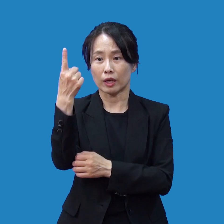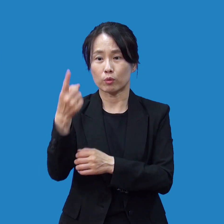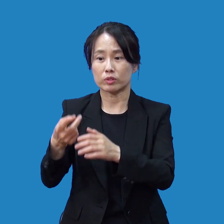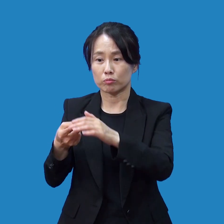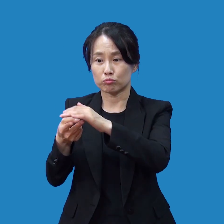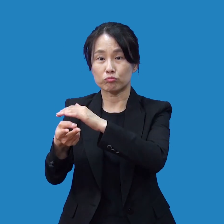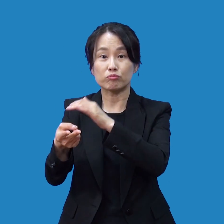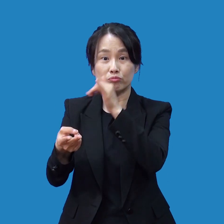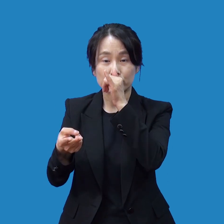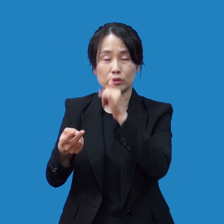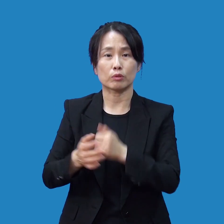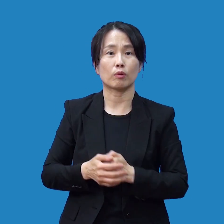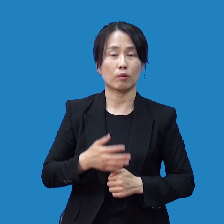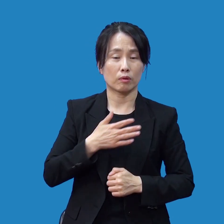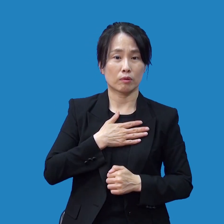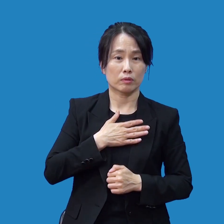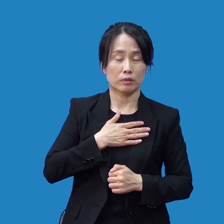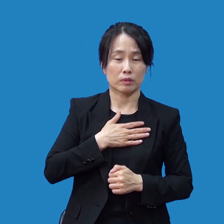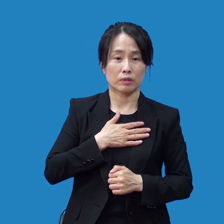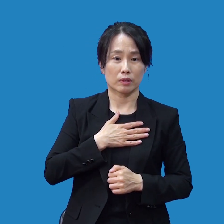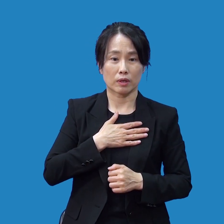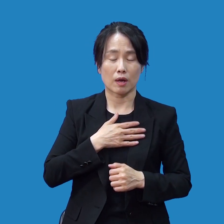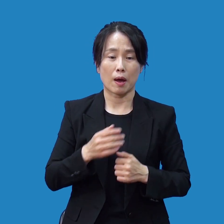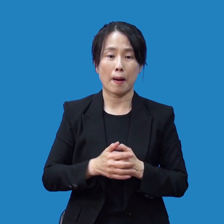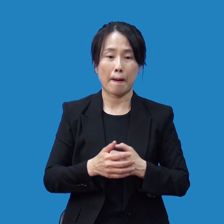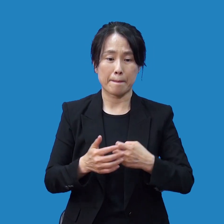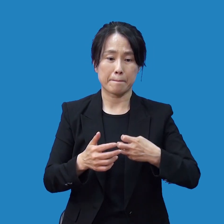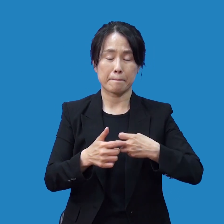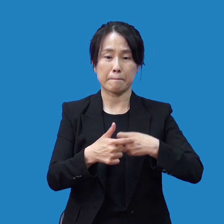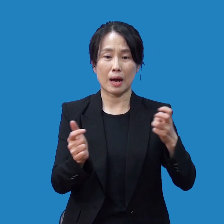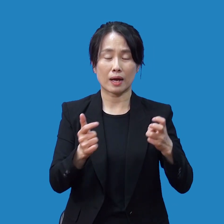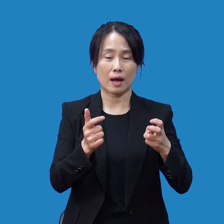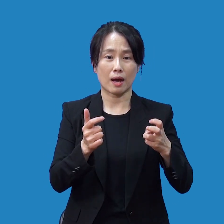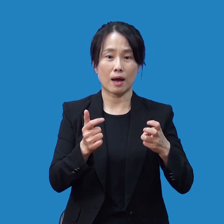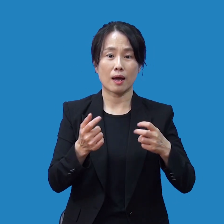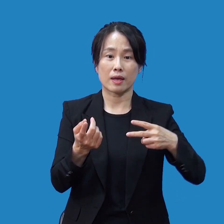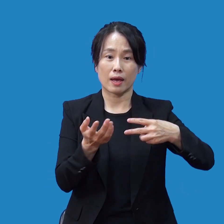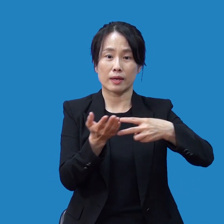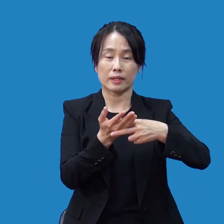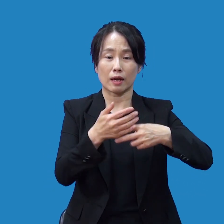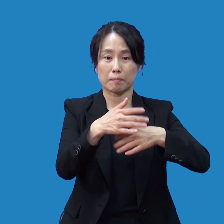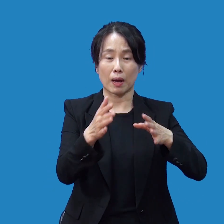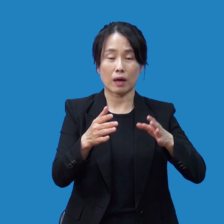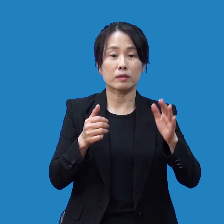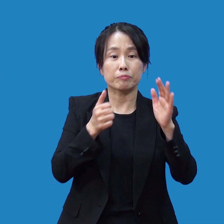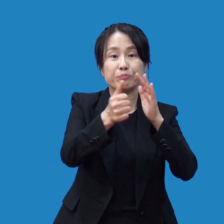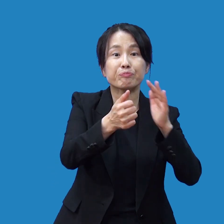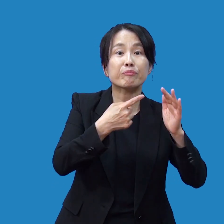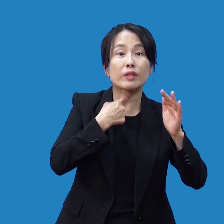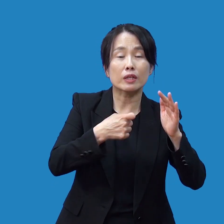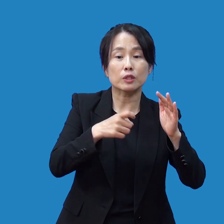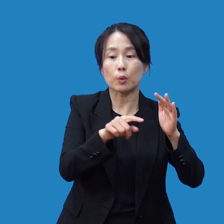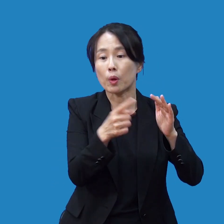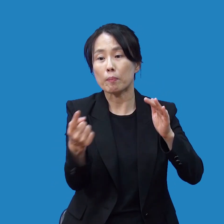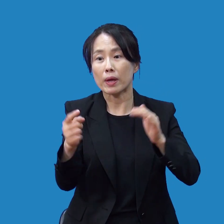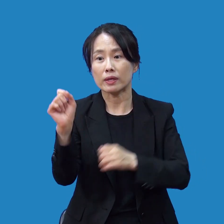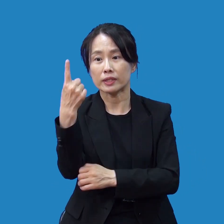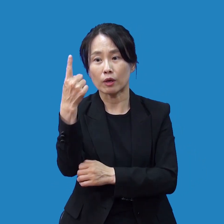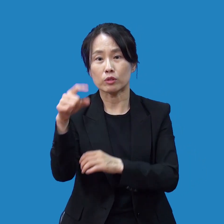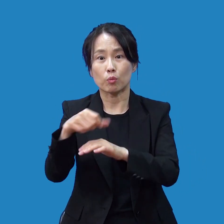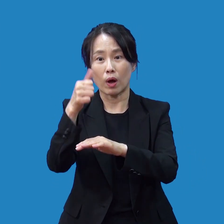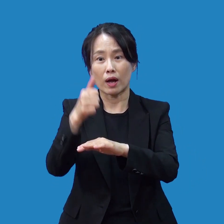저희가 예루살렘의 마가 요한의 다락방을 이제 방문을 했는데요, 바로 옆에 다윗 왕의 무덤이